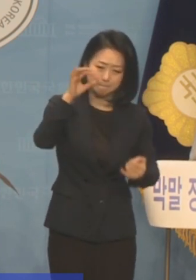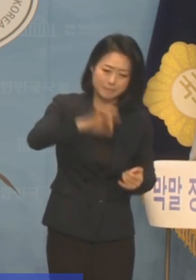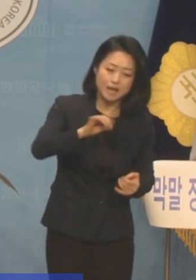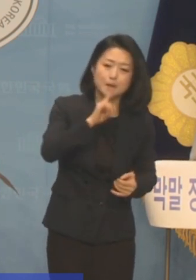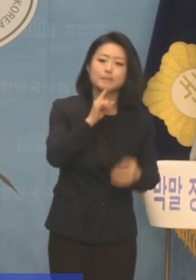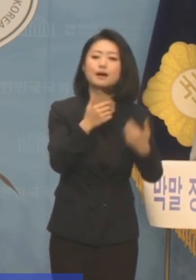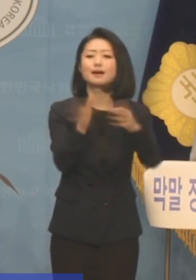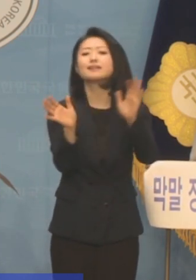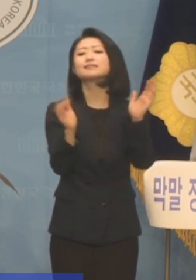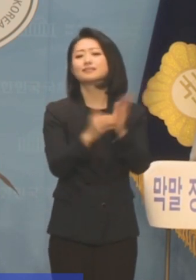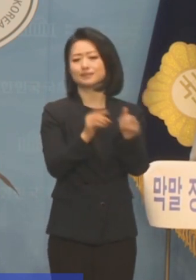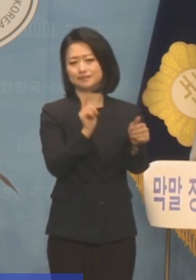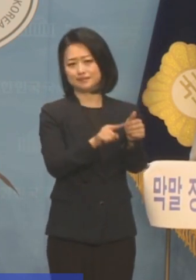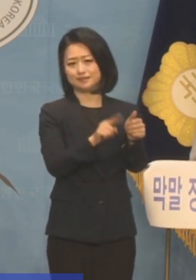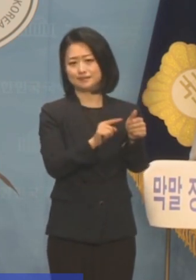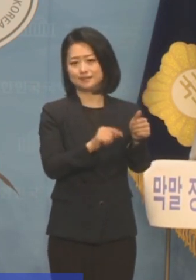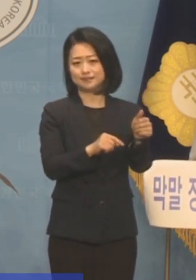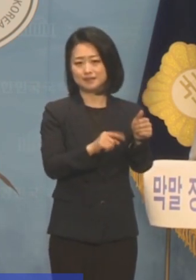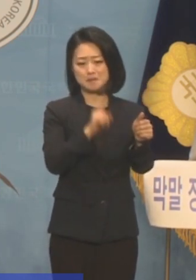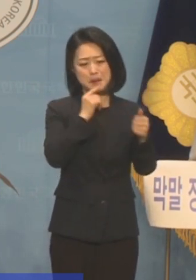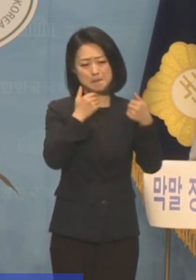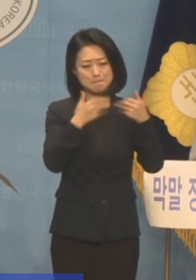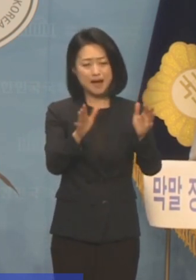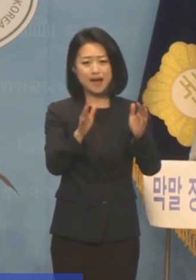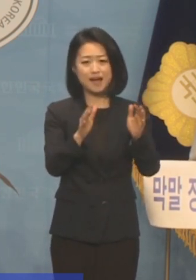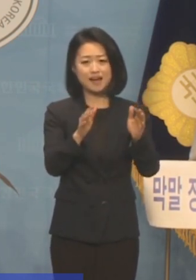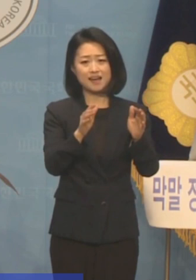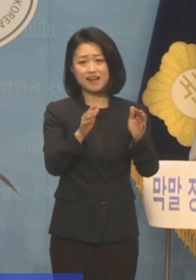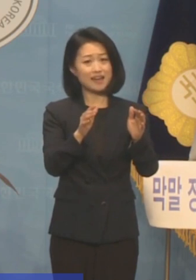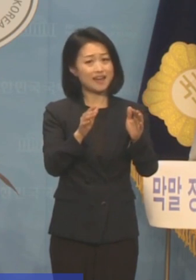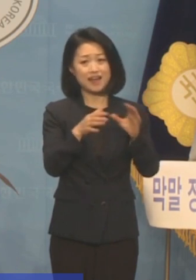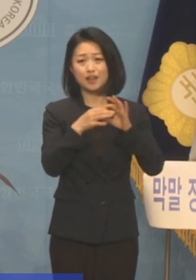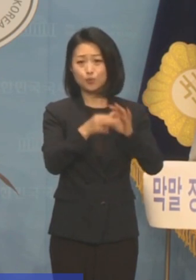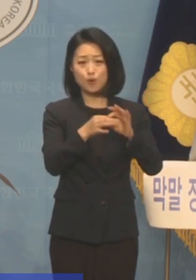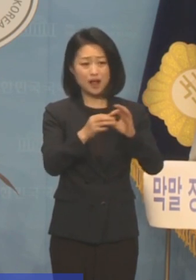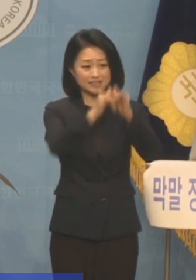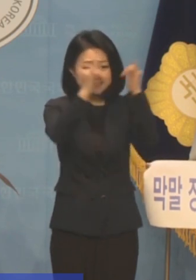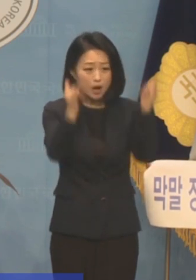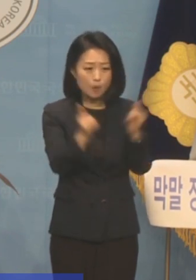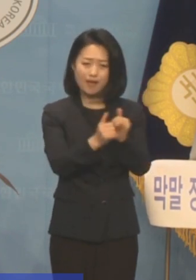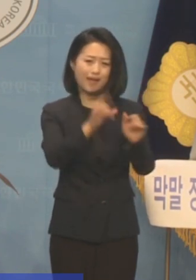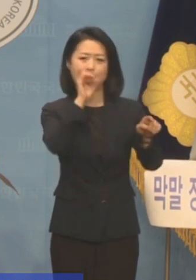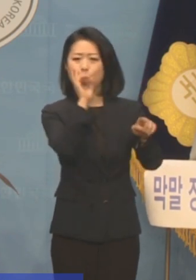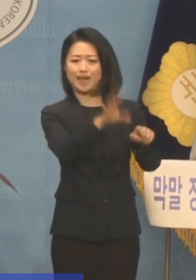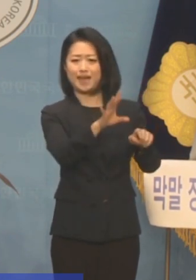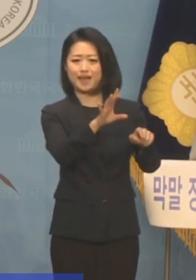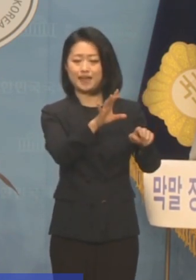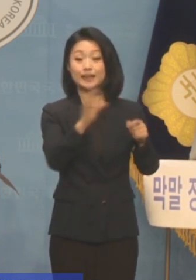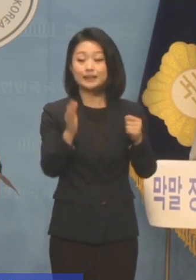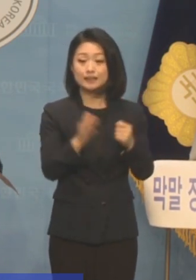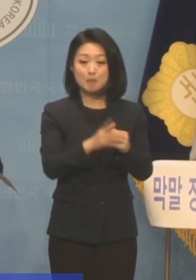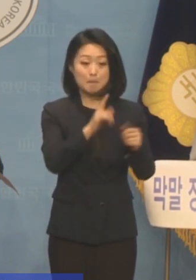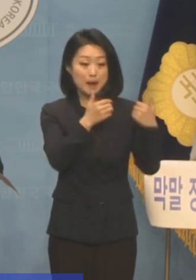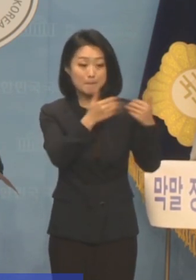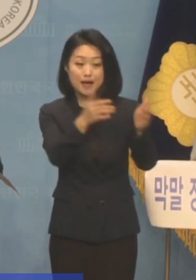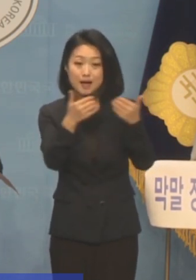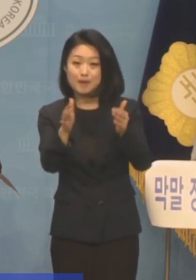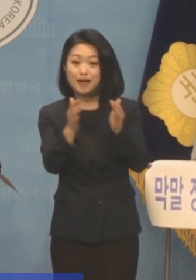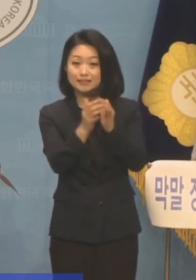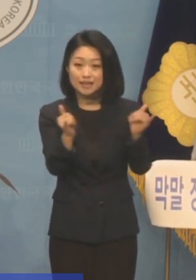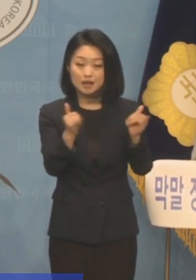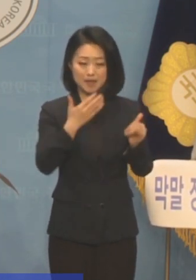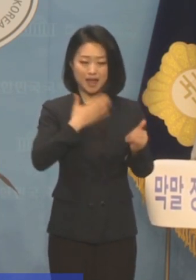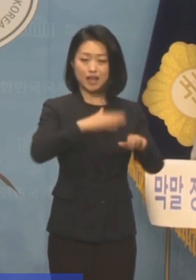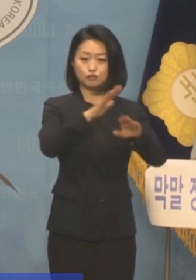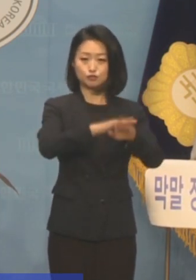서슴없이 합니다 이런 막말이 통하는 사회가 절대 되면 안 됩니다 그러므로 막말을 일삼는 자들이